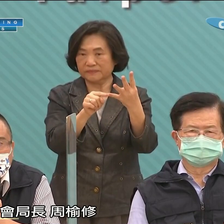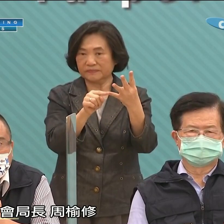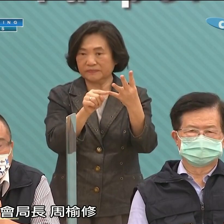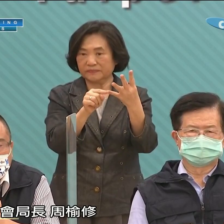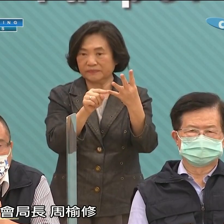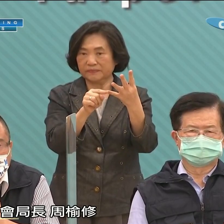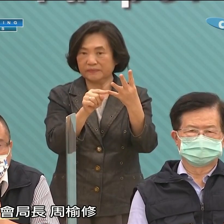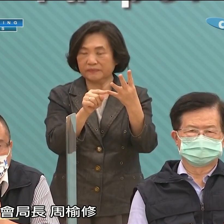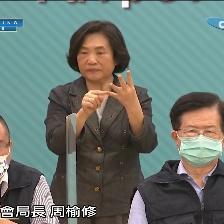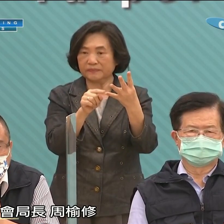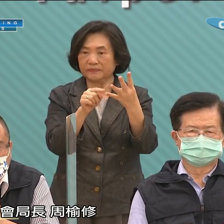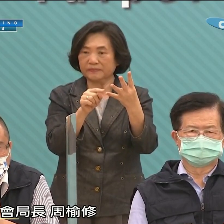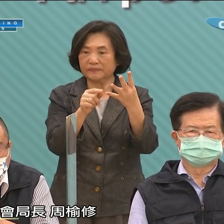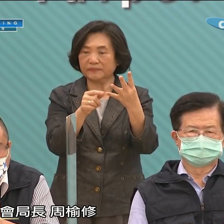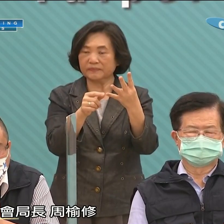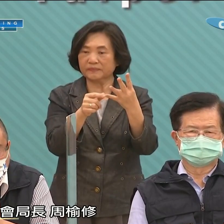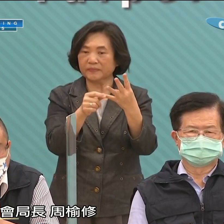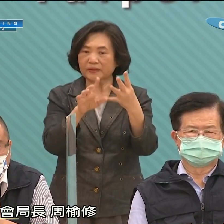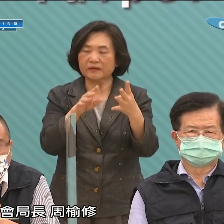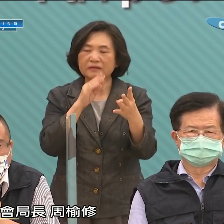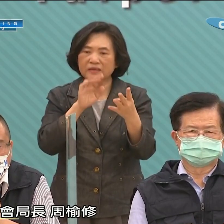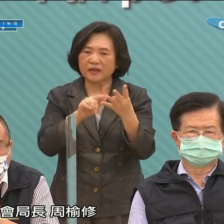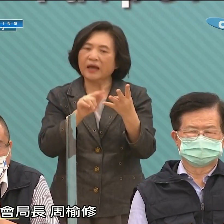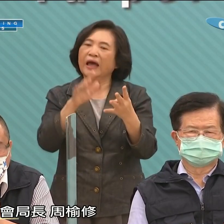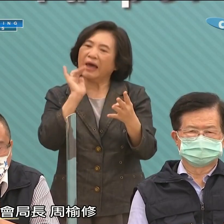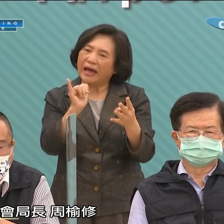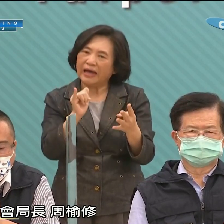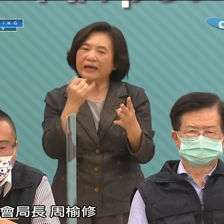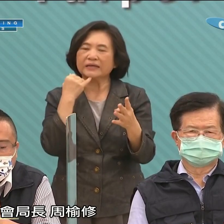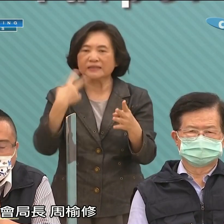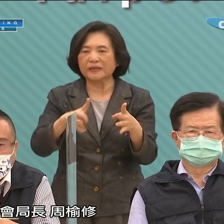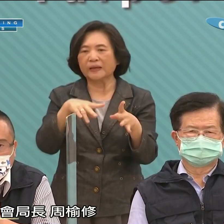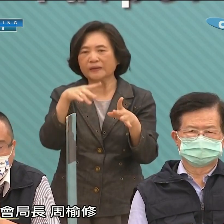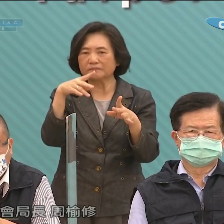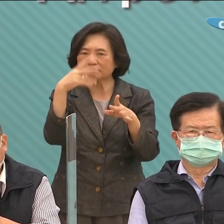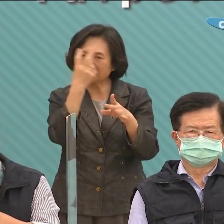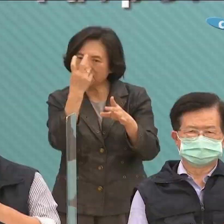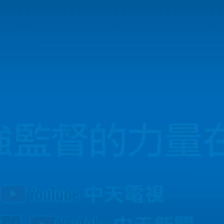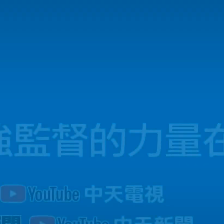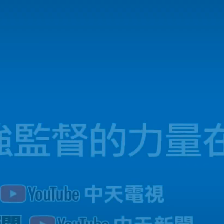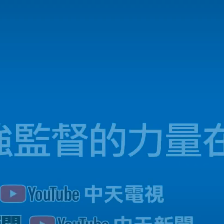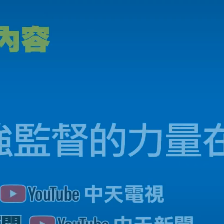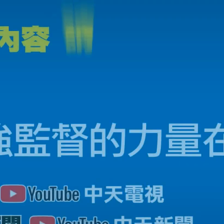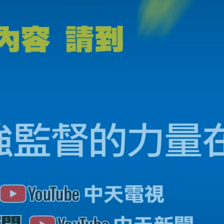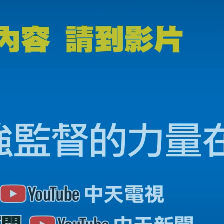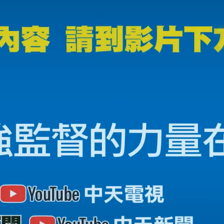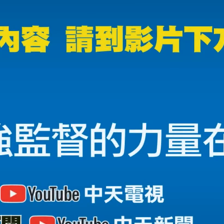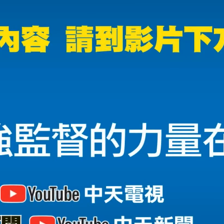这个情形尚待可以，那还要再观察。好，以上。